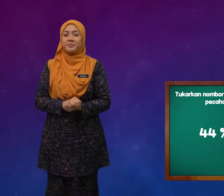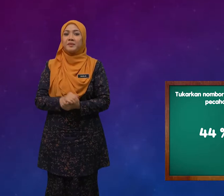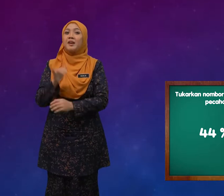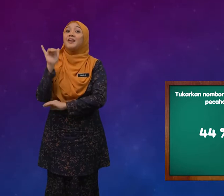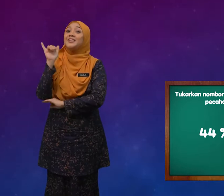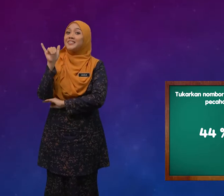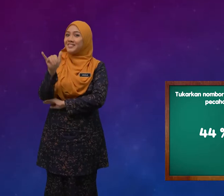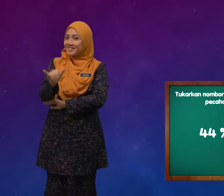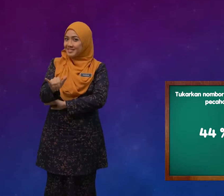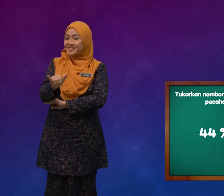Ya,